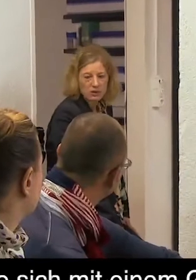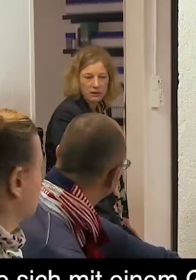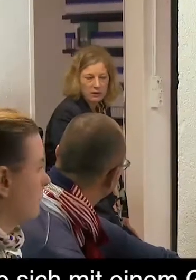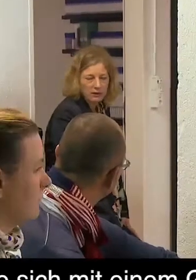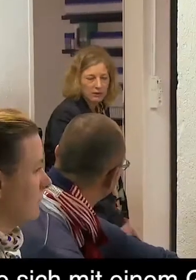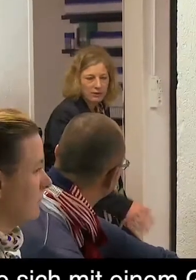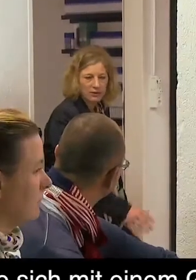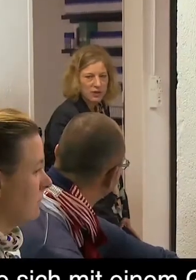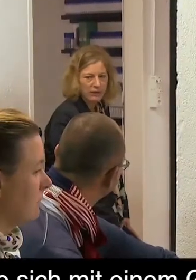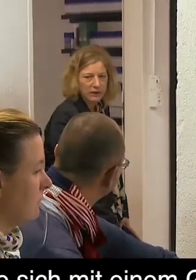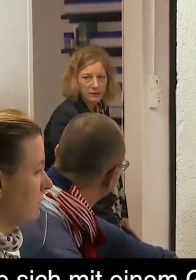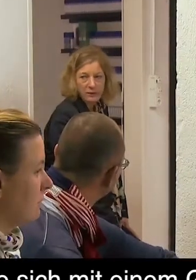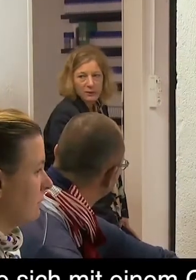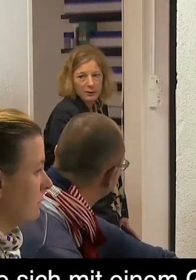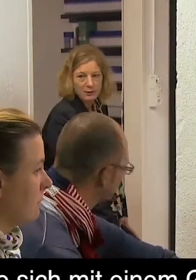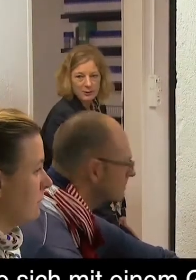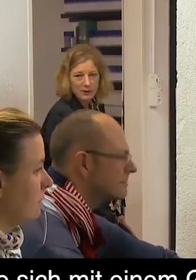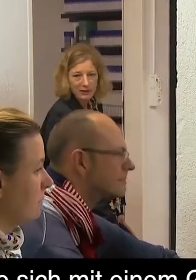könnten verständigen. Also es ist einfach